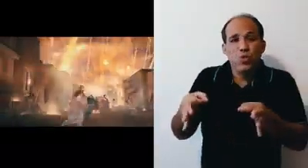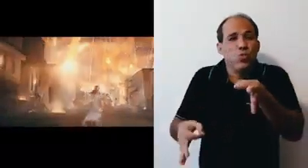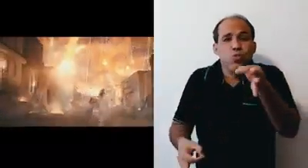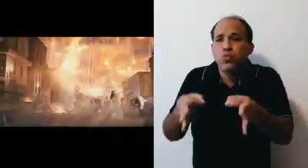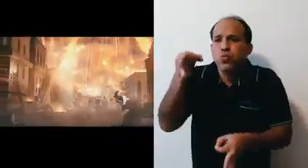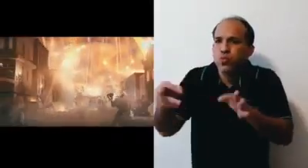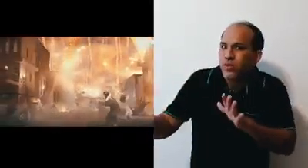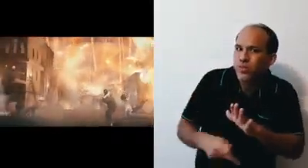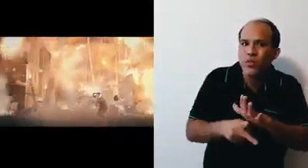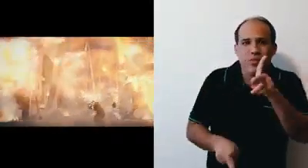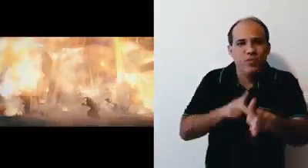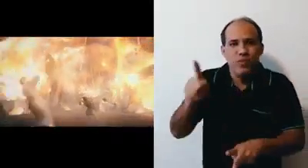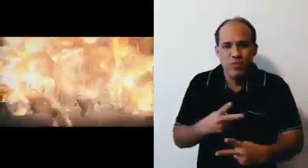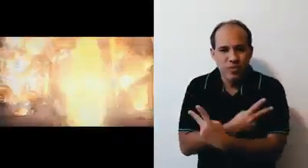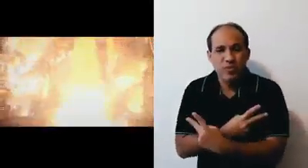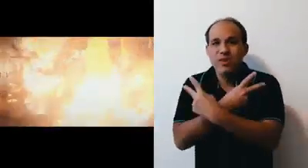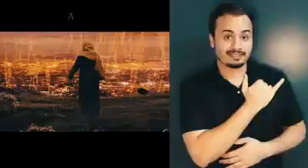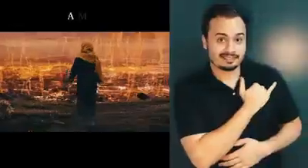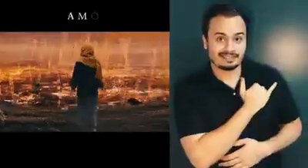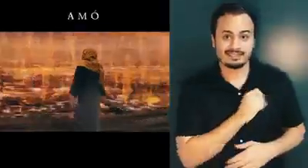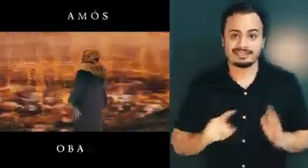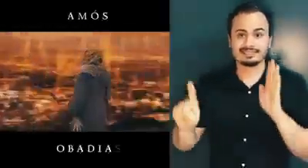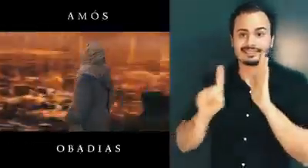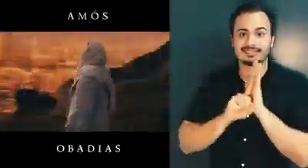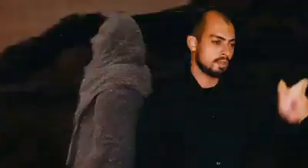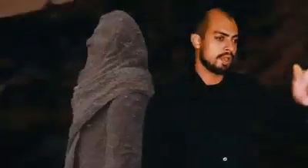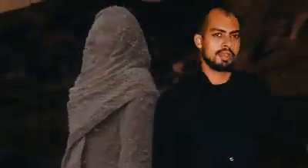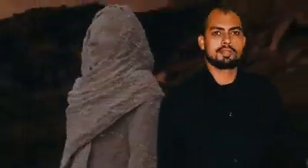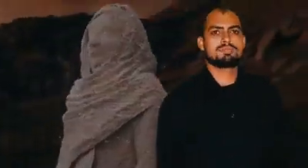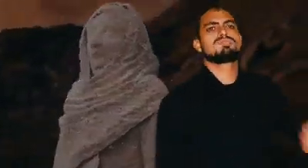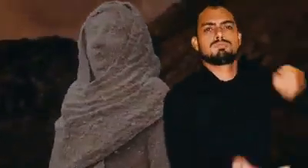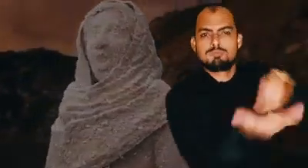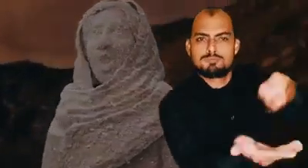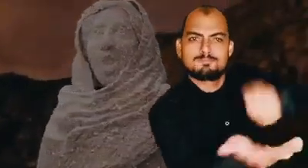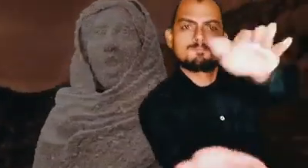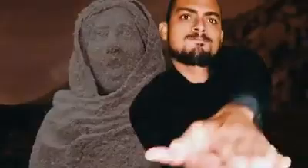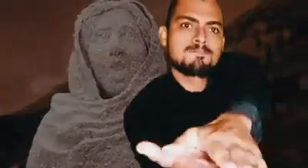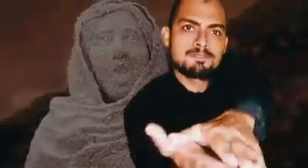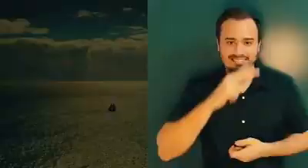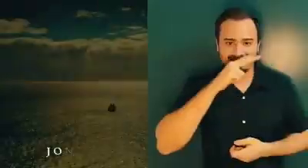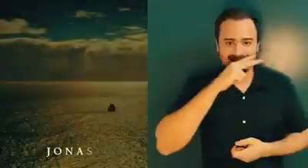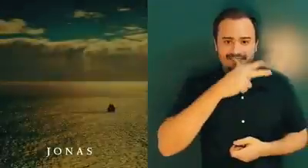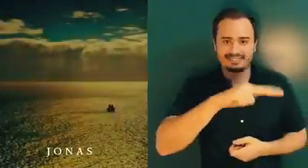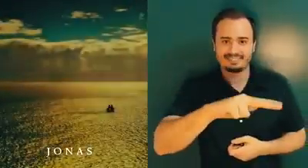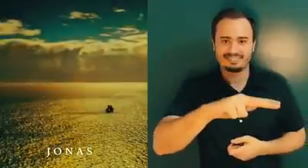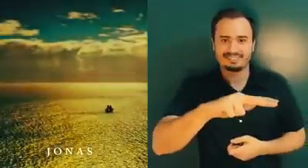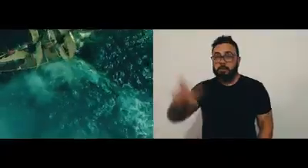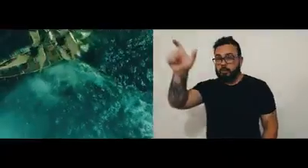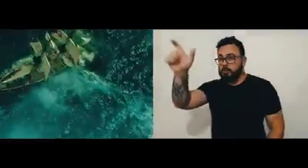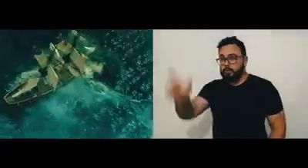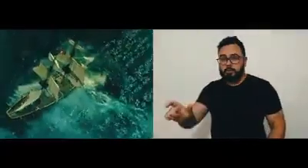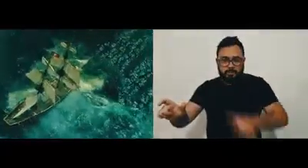é o juiz sobre um povo pagão. Amós e Obadias, ele é punição. Em